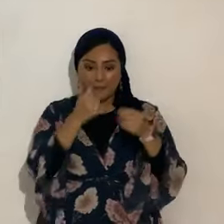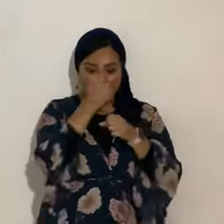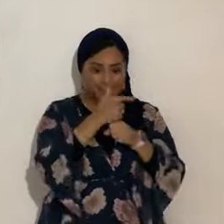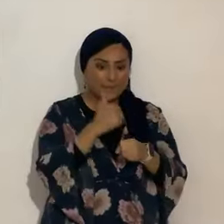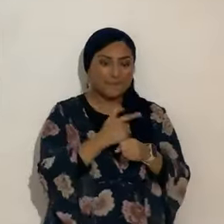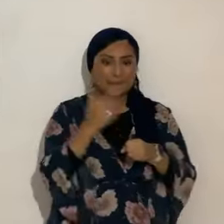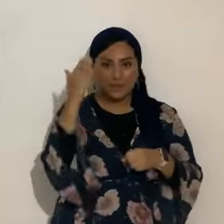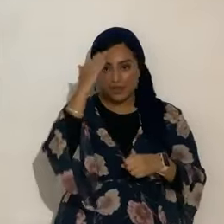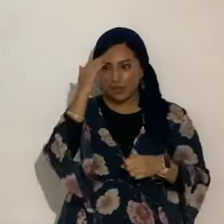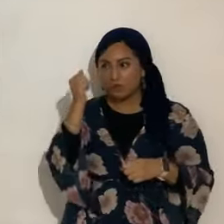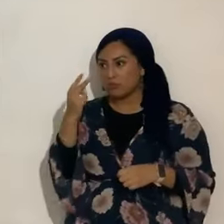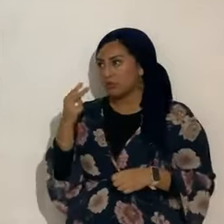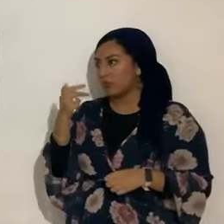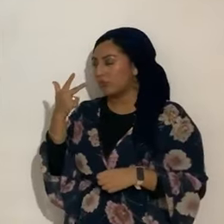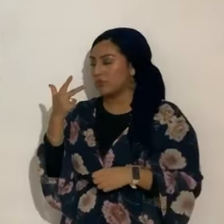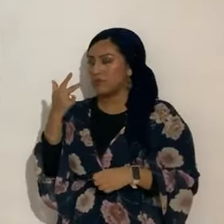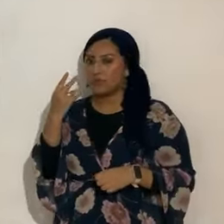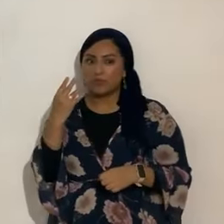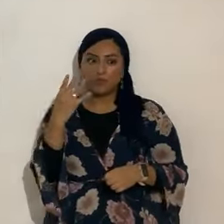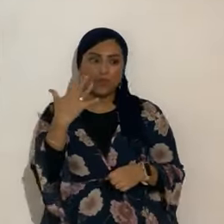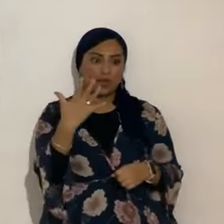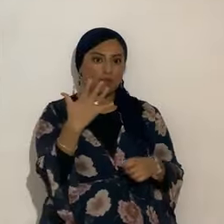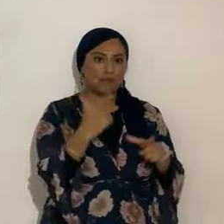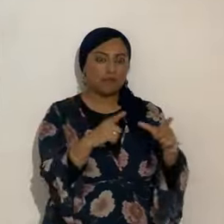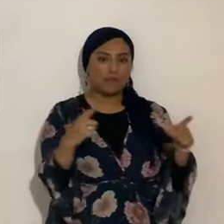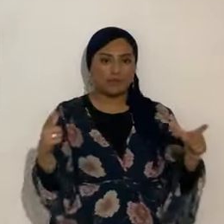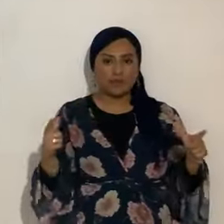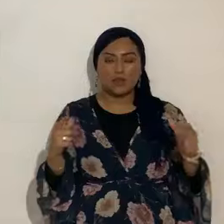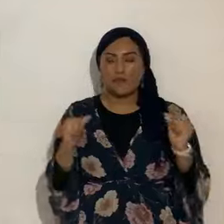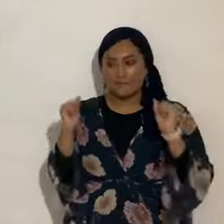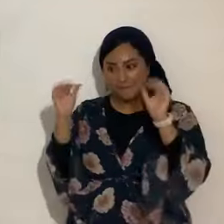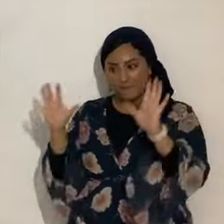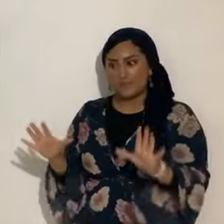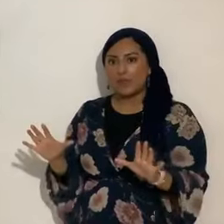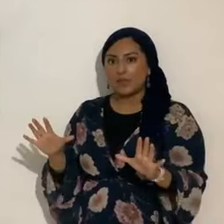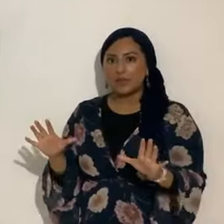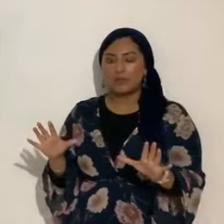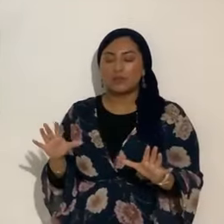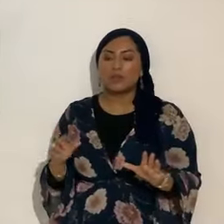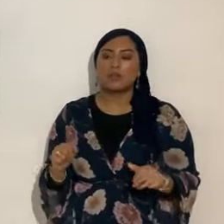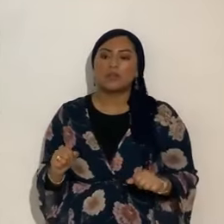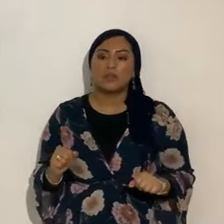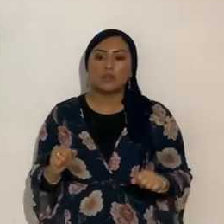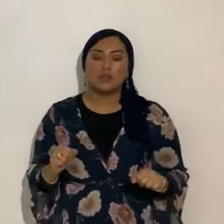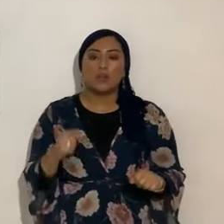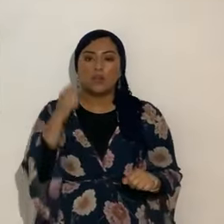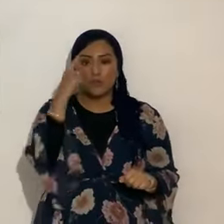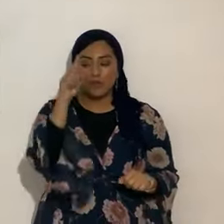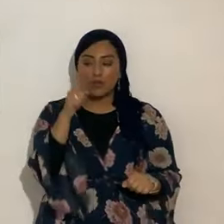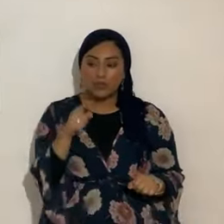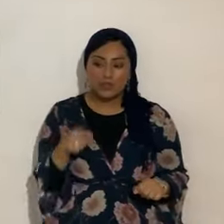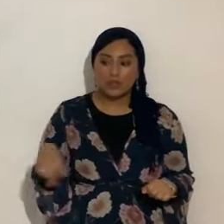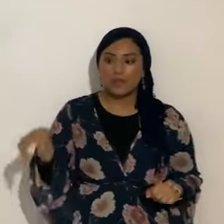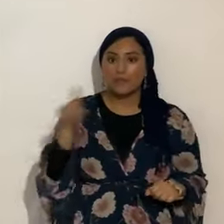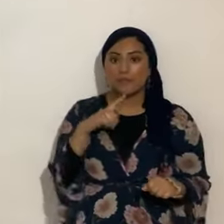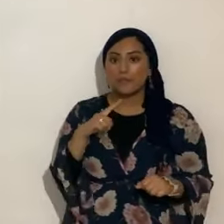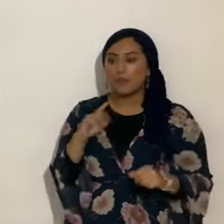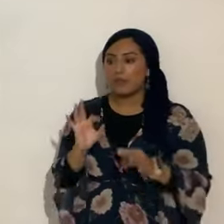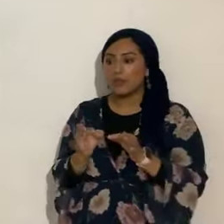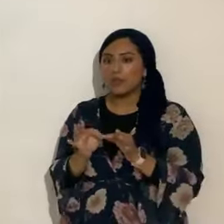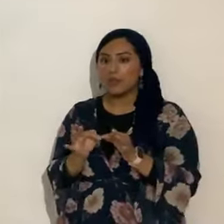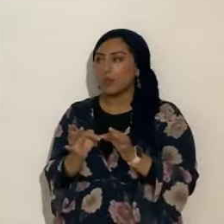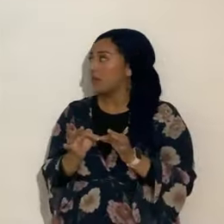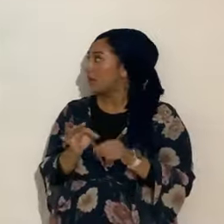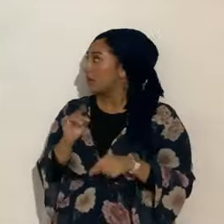pues saben 2, 3, 4, 5 idiomas, son bendecidos en ello. Entonces, para ellos, la traducción no la